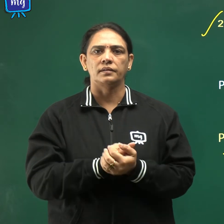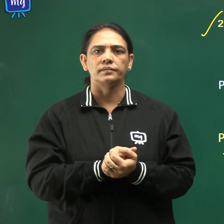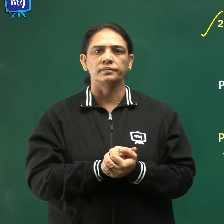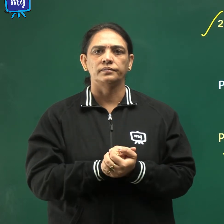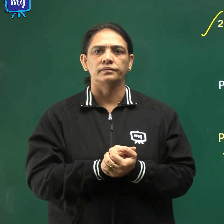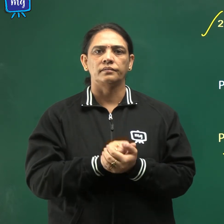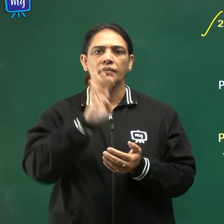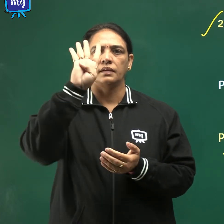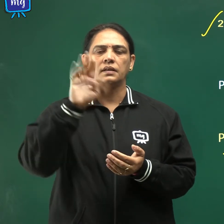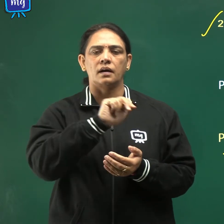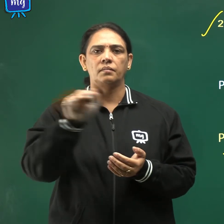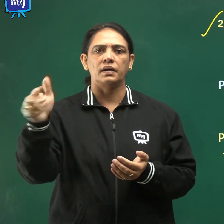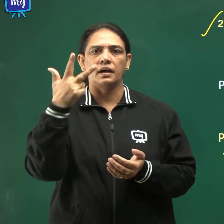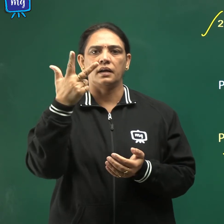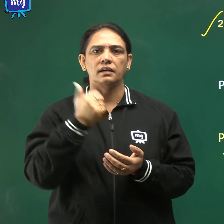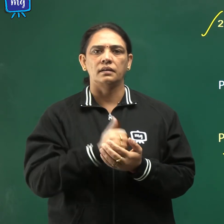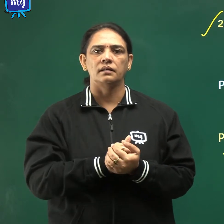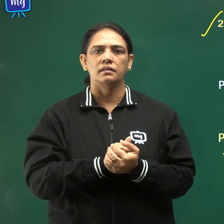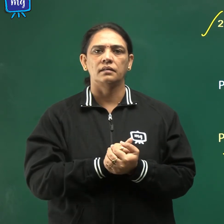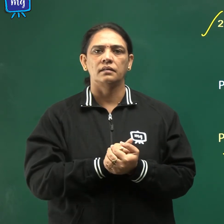4 व 8